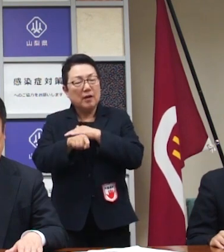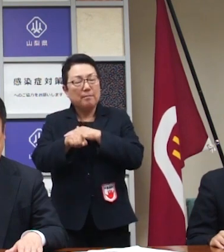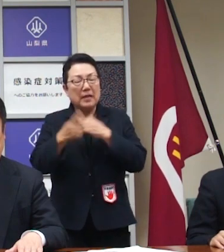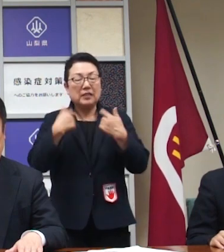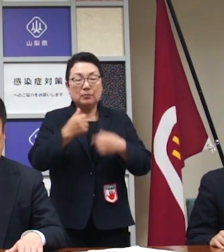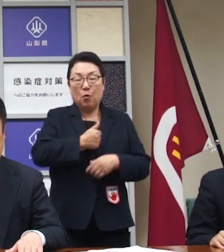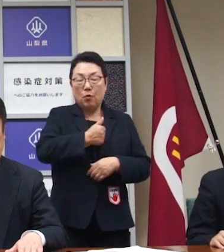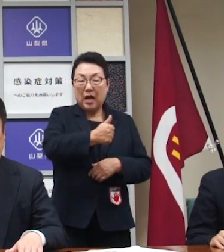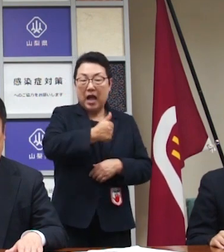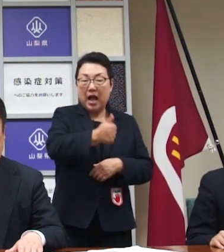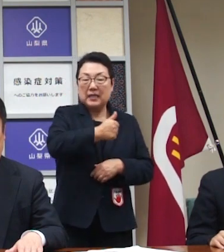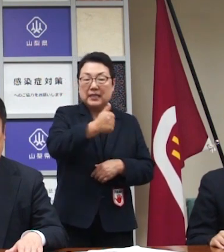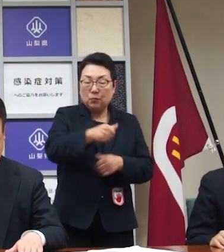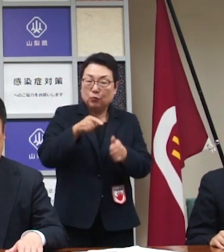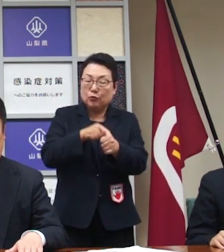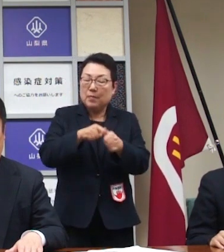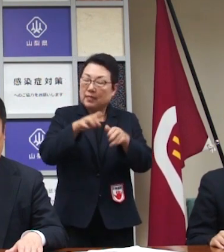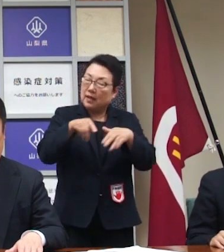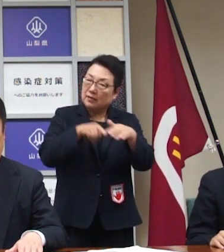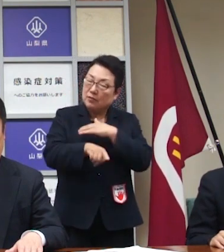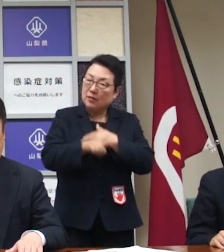け医を、まあ、進められた理由。